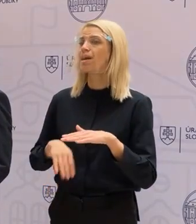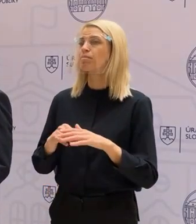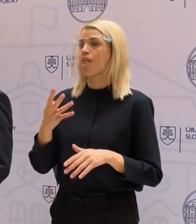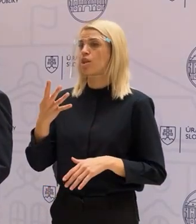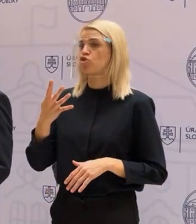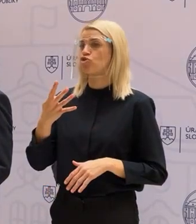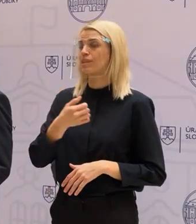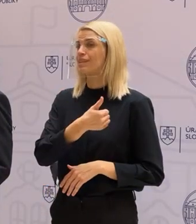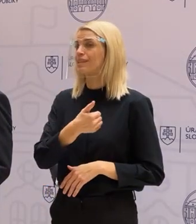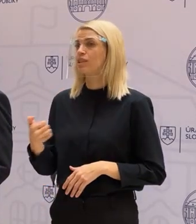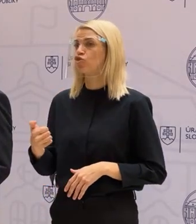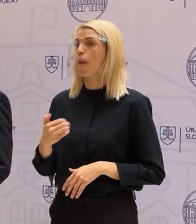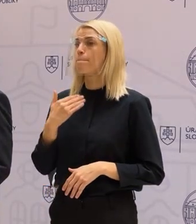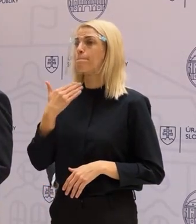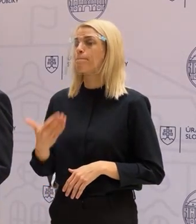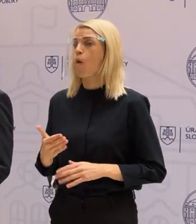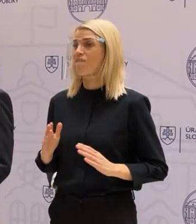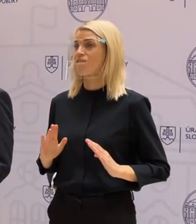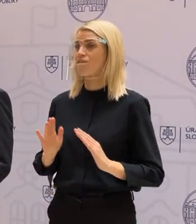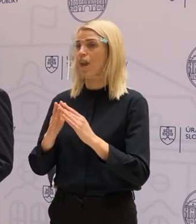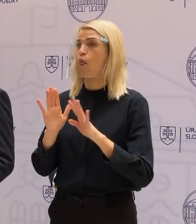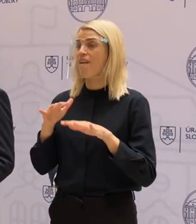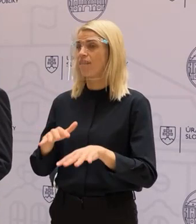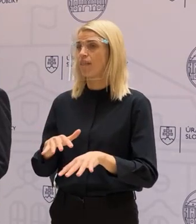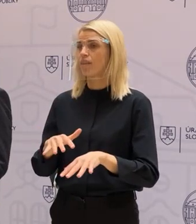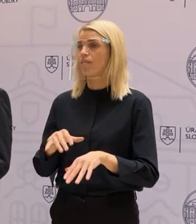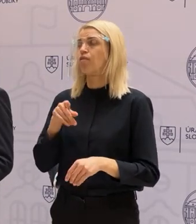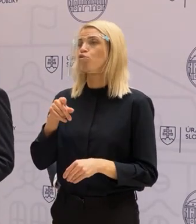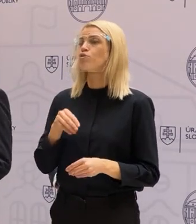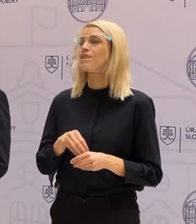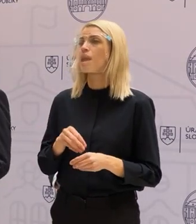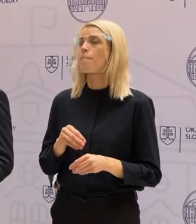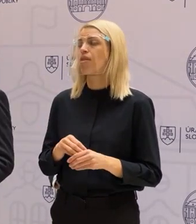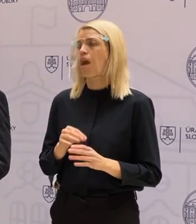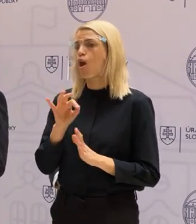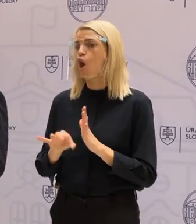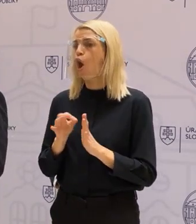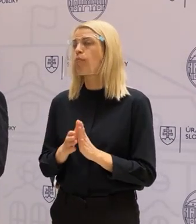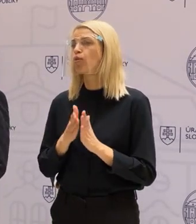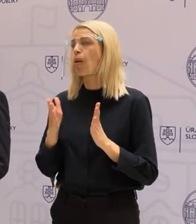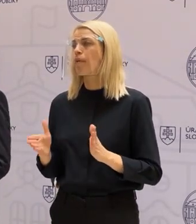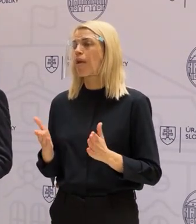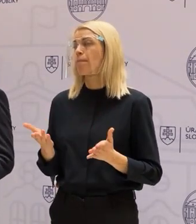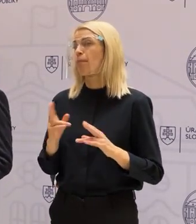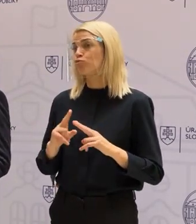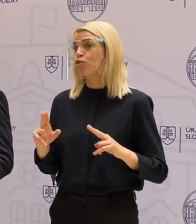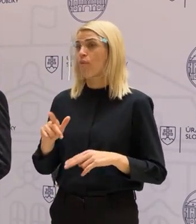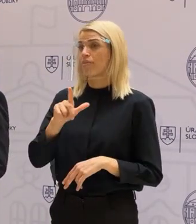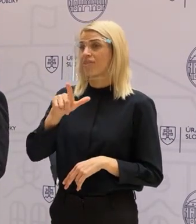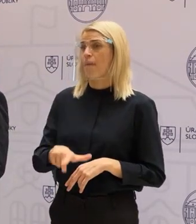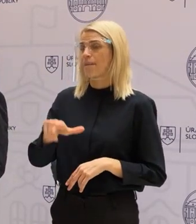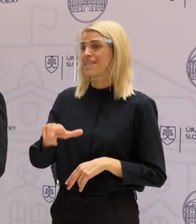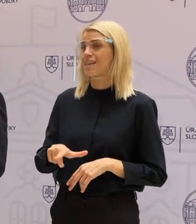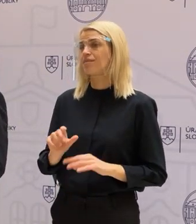4 týždne po vrchole tej vlny, čiže je to na nejaké obdobie, povedzme 2 mesiace,